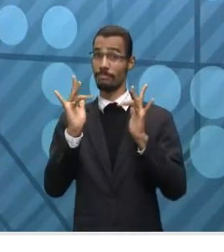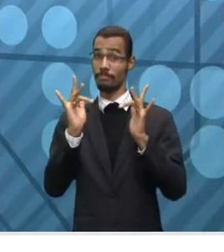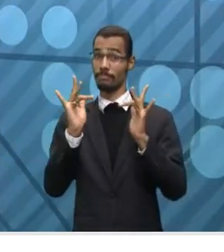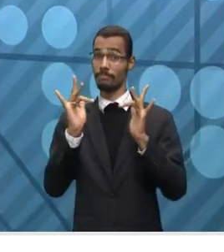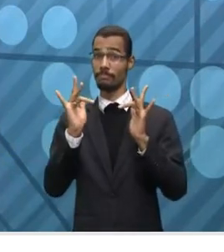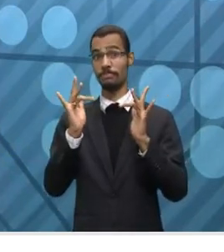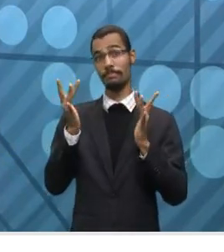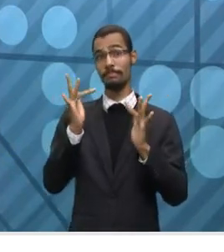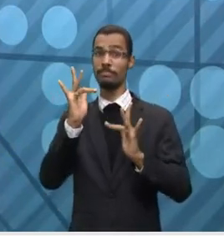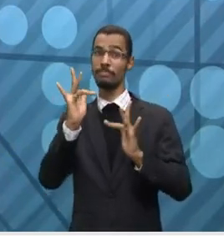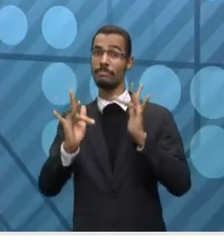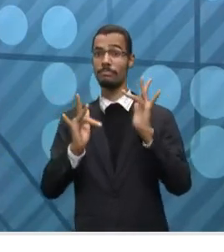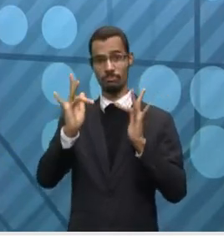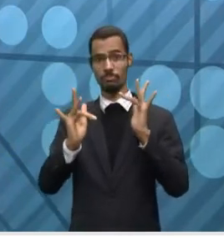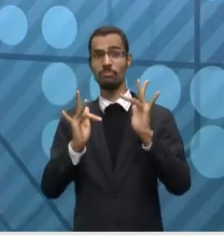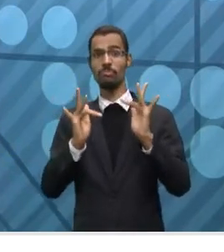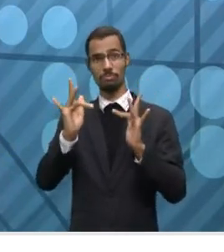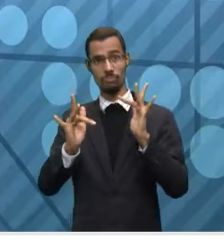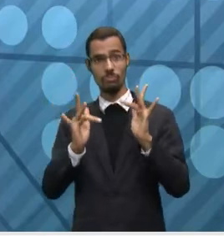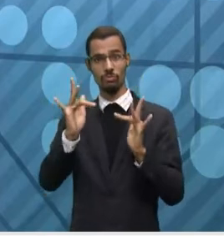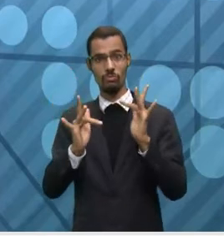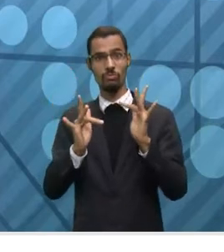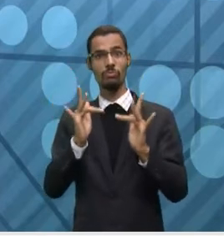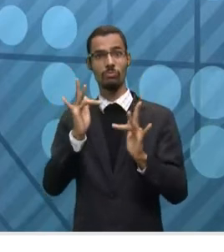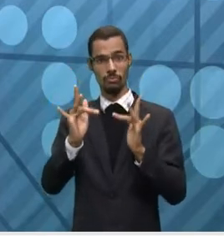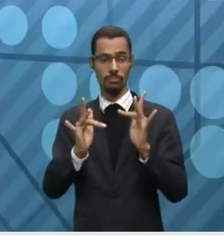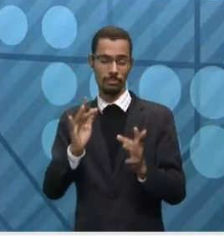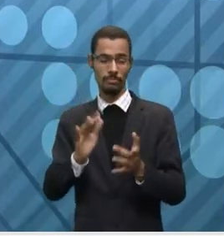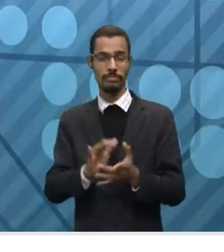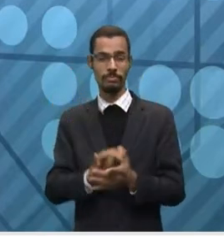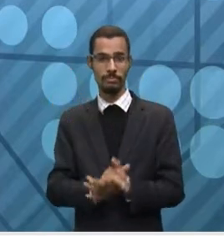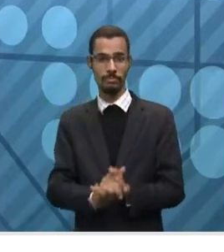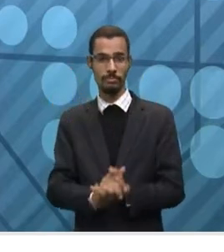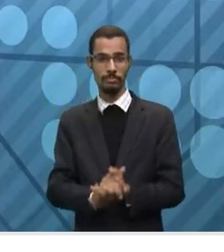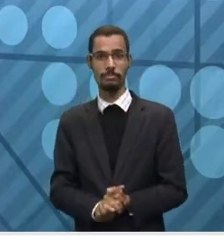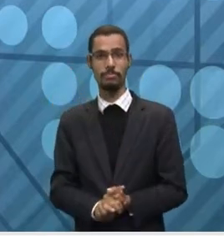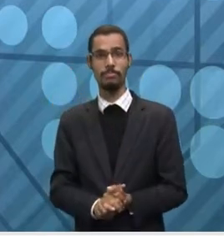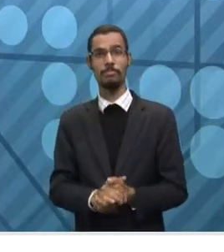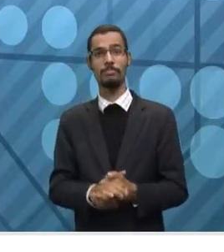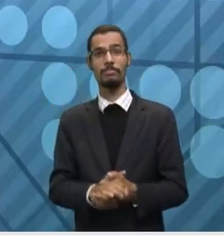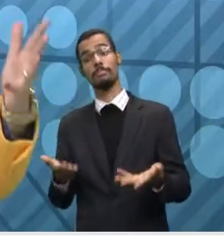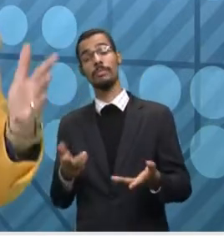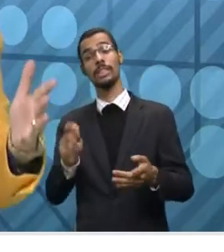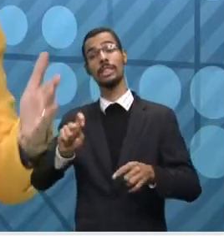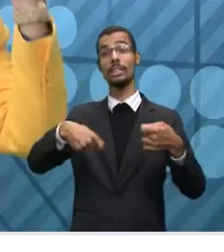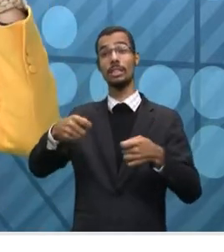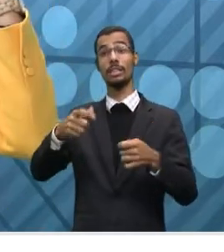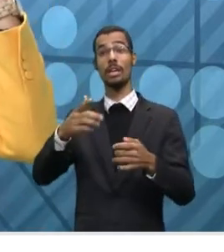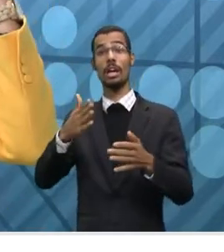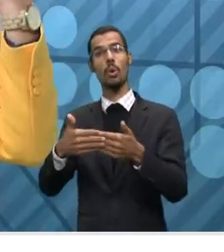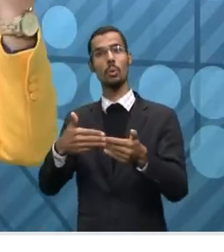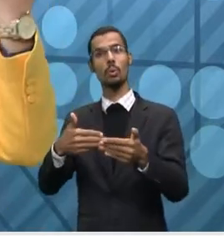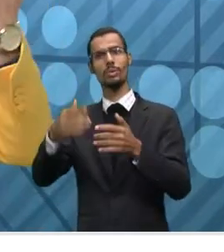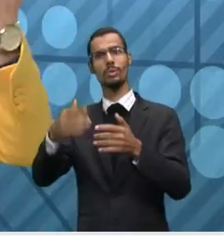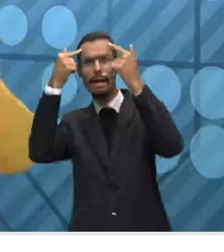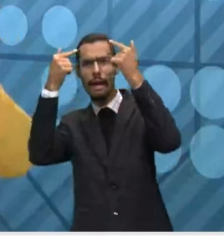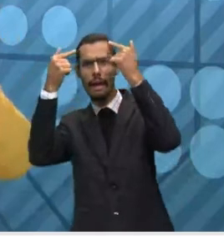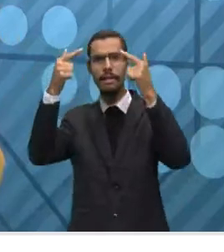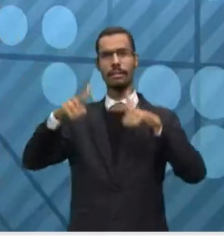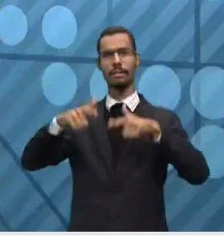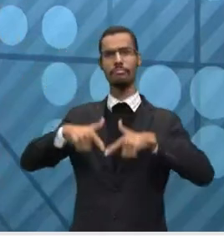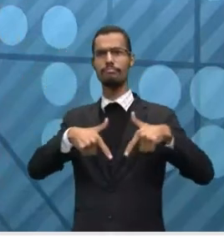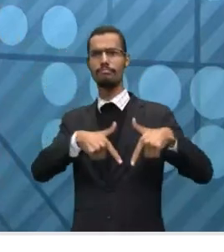namorado, ou podemos fazer namorar, com um movimento diferente, tá? Alguns sinais foram na região da testa, outros